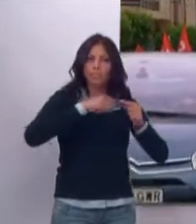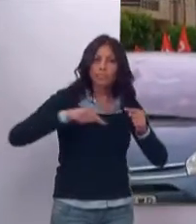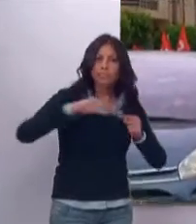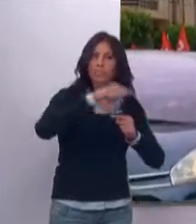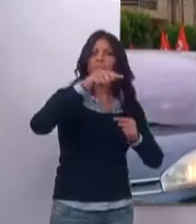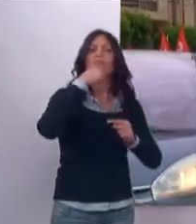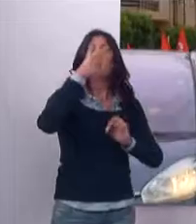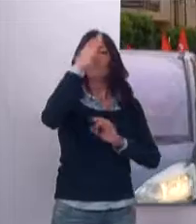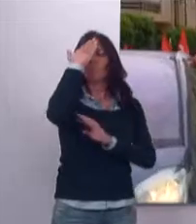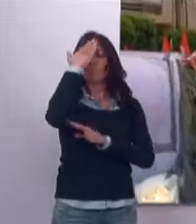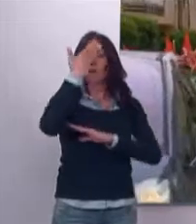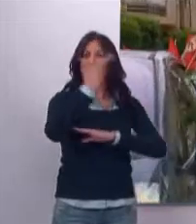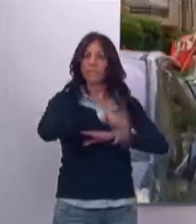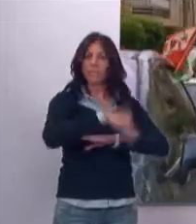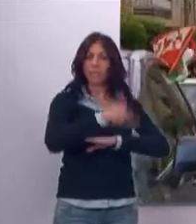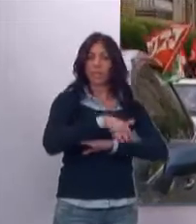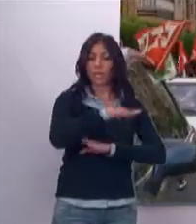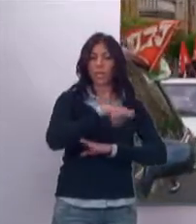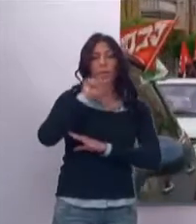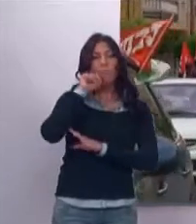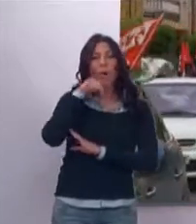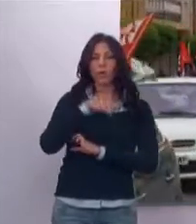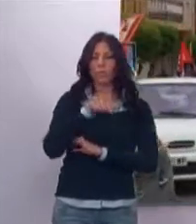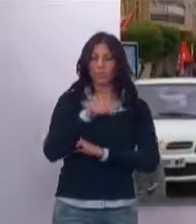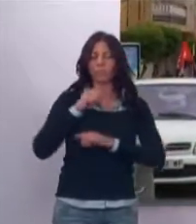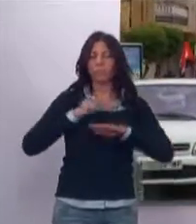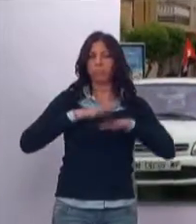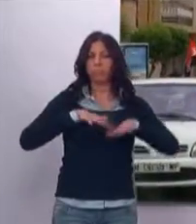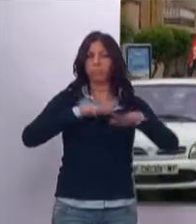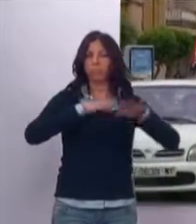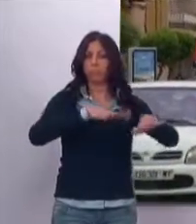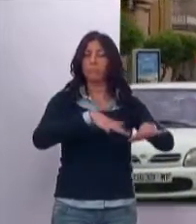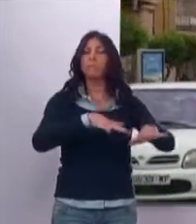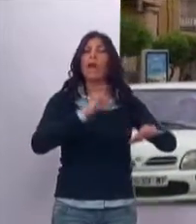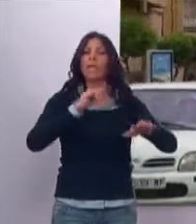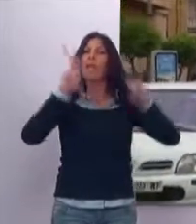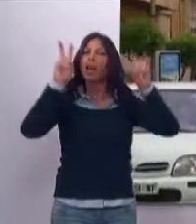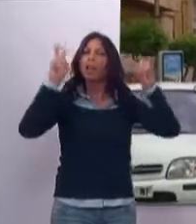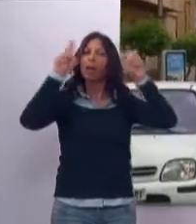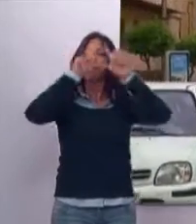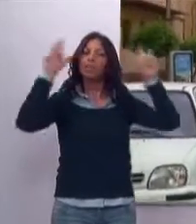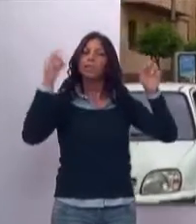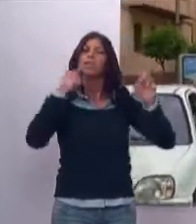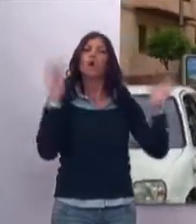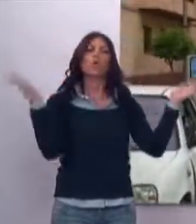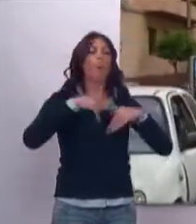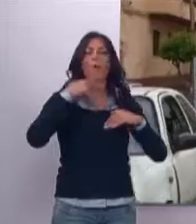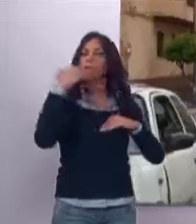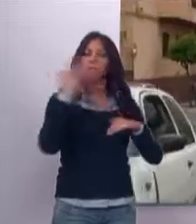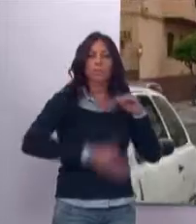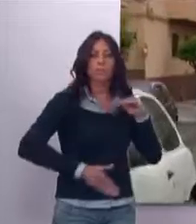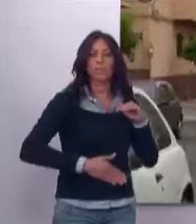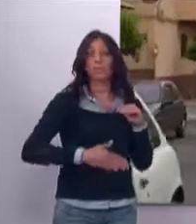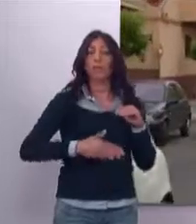recorrer las principales calles de la localidad de Motril. La concentración ha partido con el lema no tienen